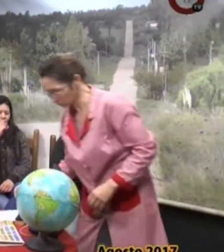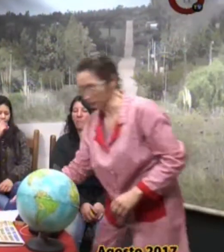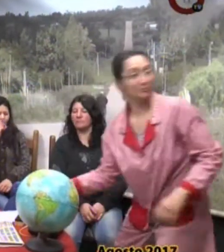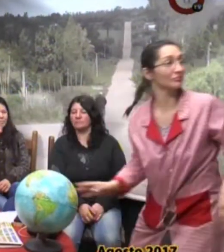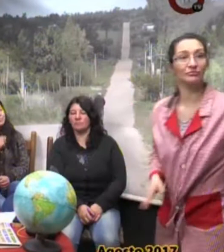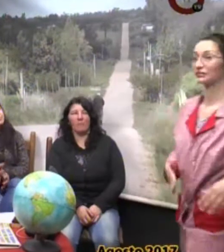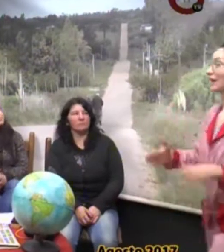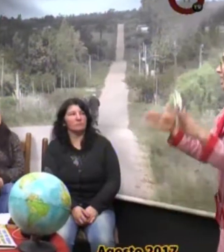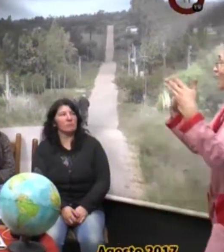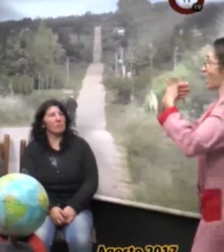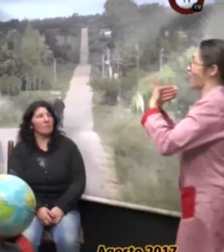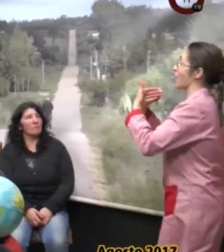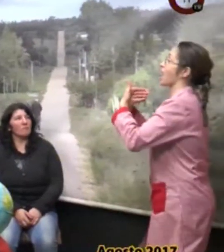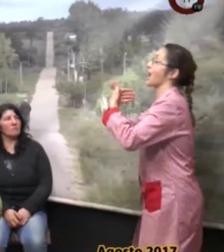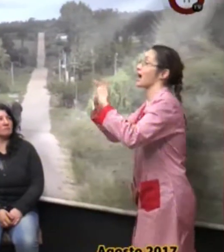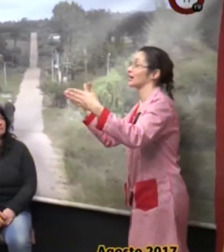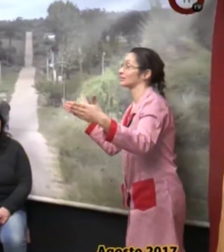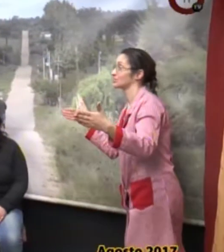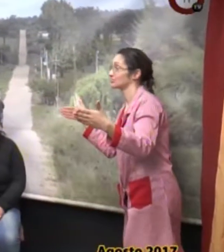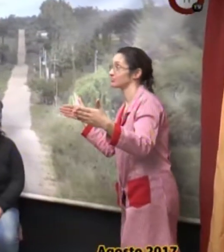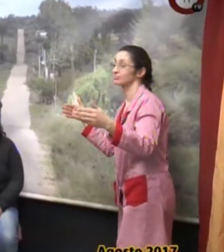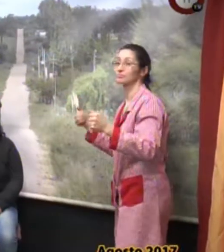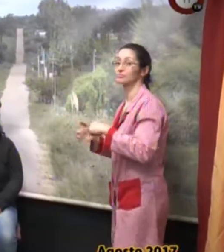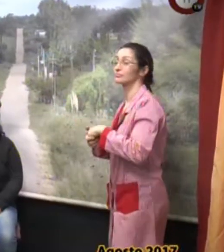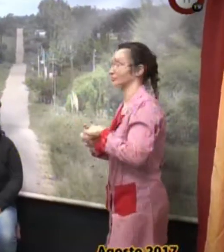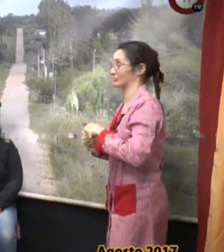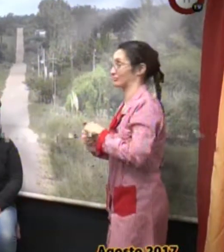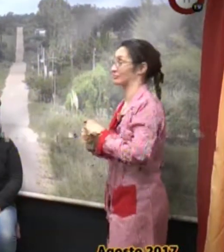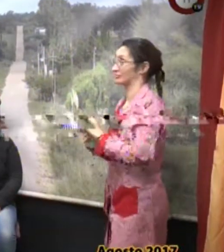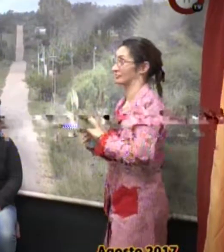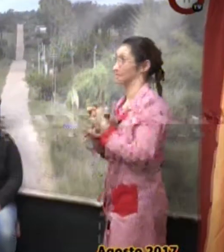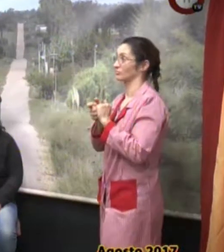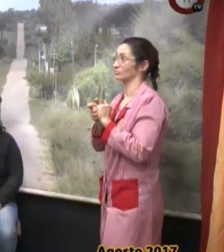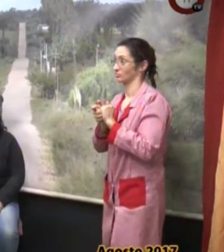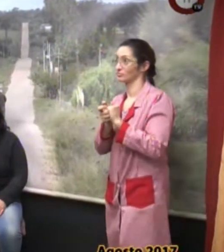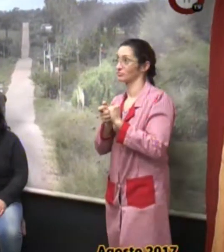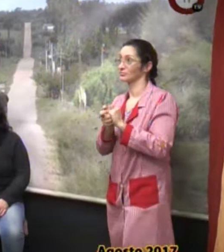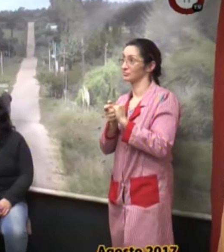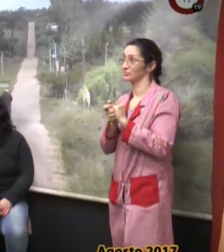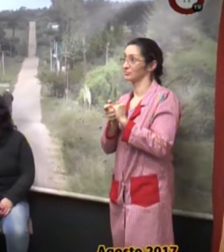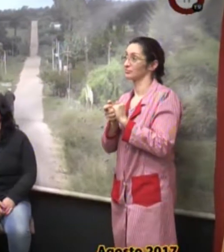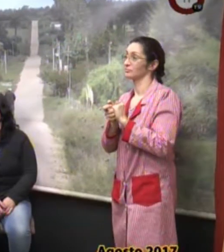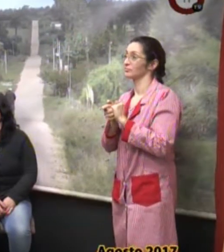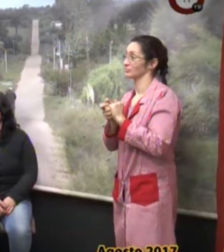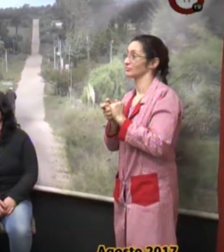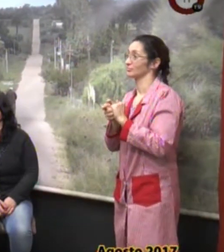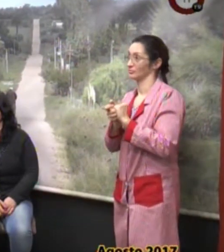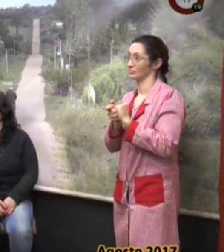Bien Así que lo que vamos a ver Es una demostración de una clase Un repaso de todo lo que hemos hecho Paulatinamente en diferentes viernes